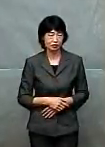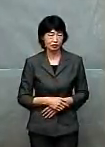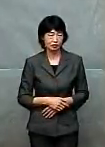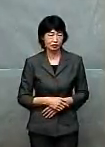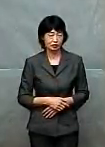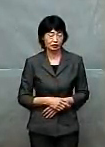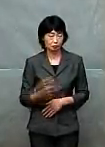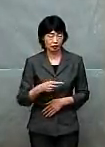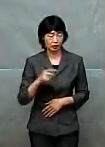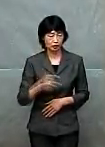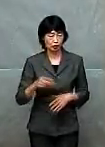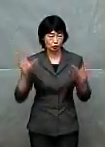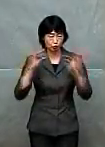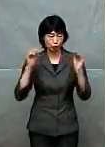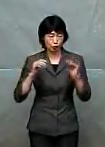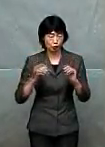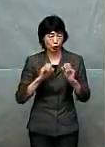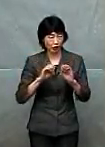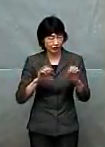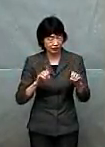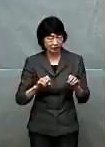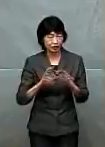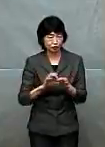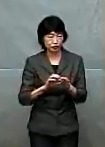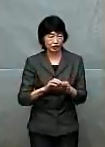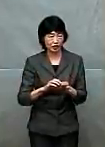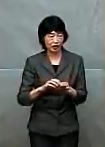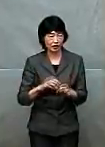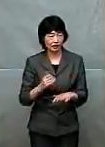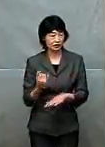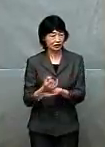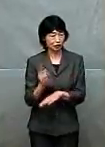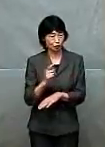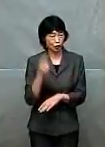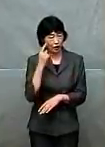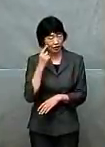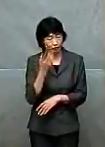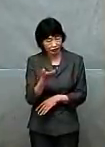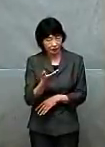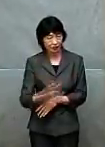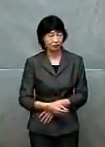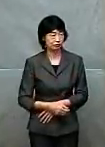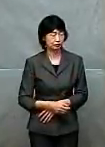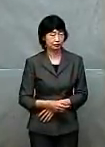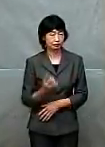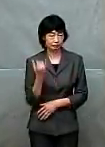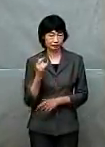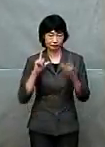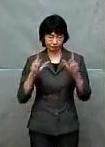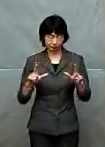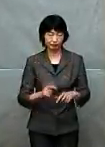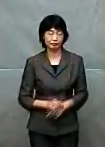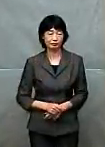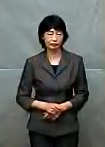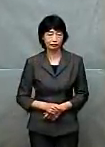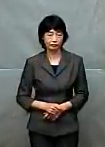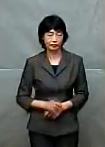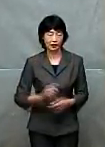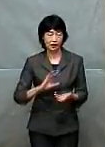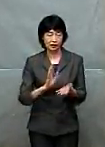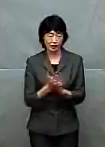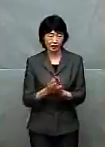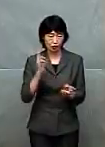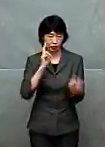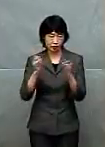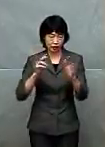について、知事はどのようにお考えでしょうか。 はい、県の企業誘致のホームページで